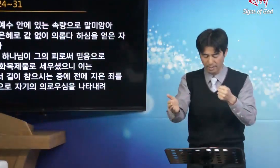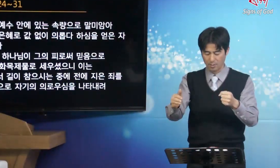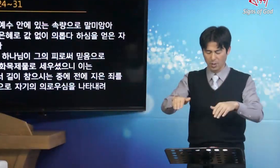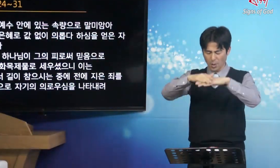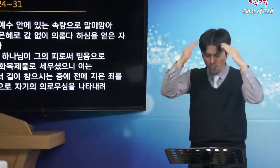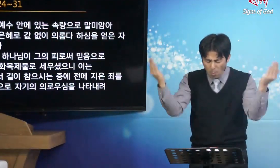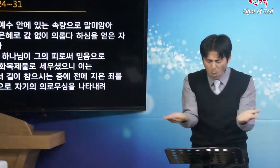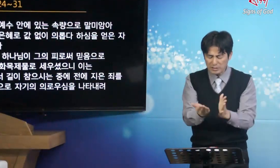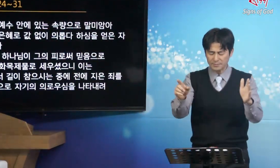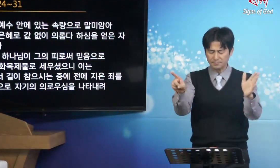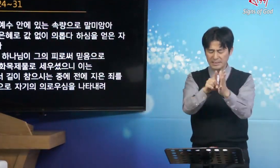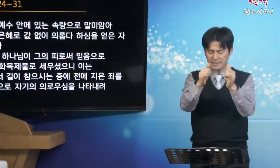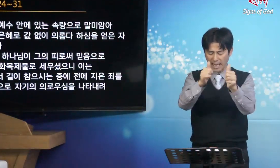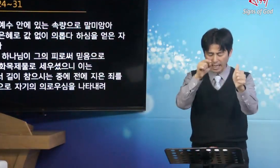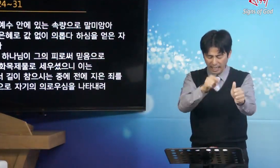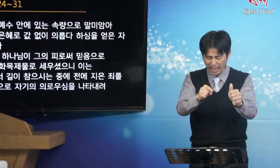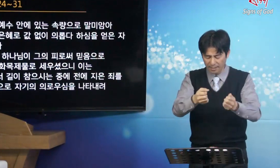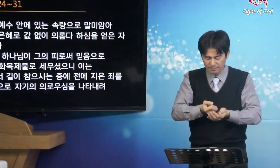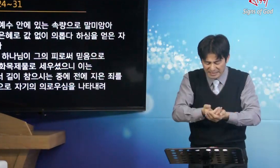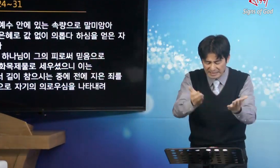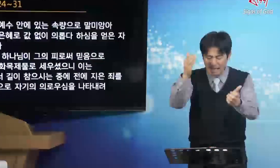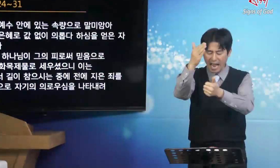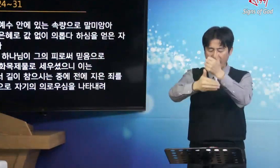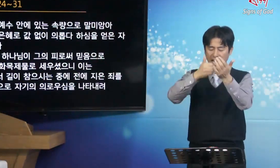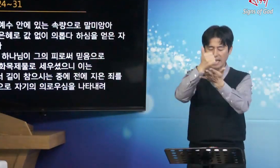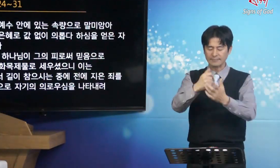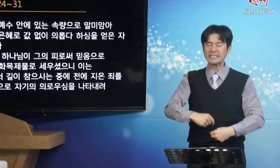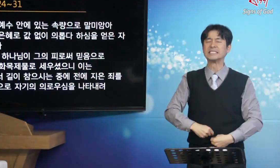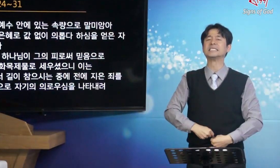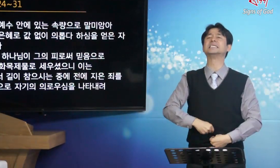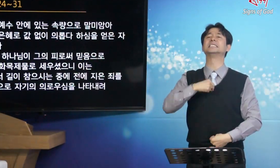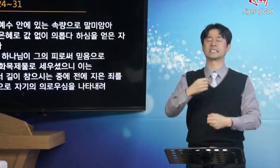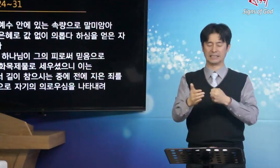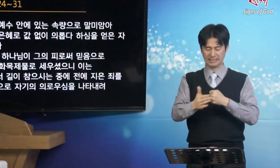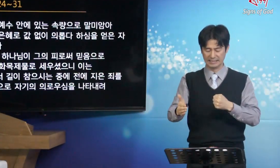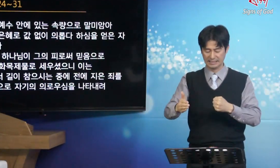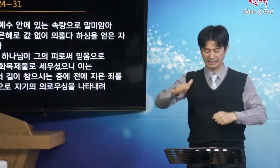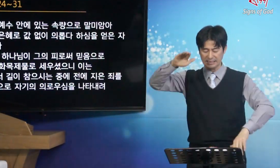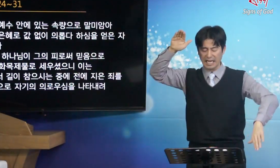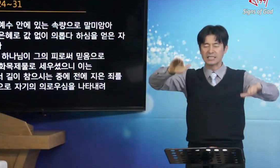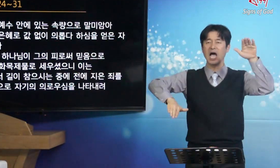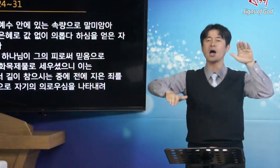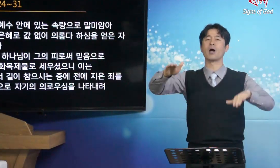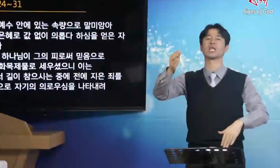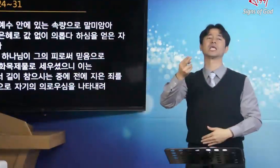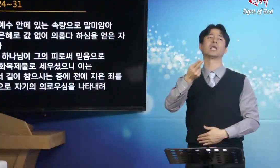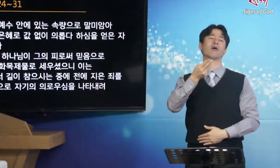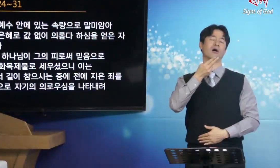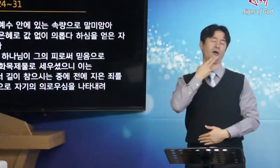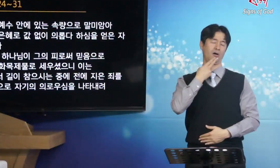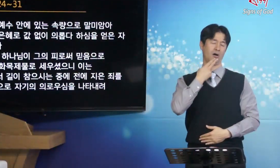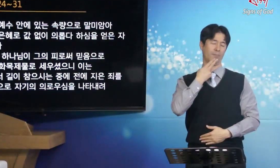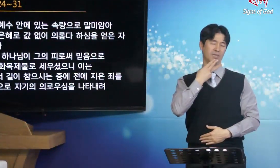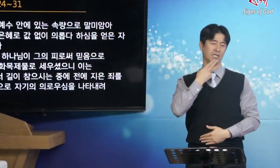예수 그리스도를 믿음으로 말미암아 모든 믿는 자에게 나타난 하나님의 의가 있으니 차별이